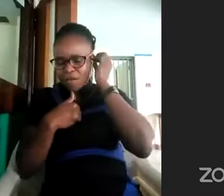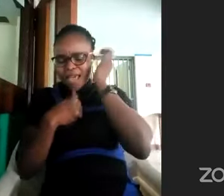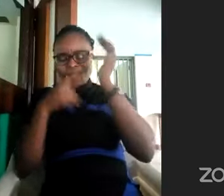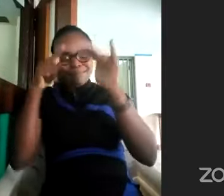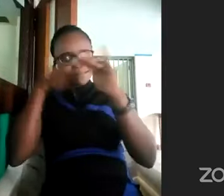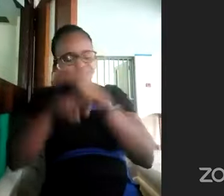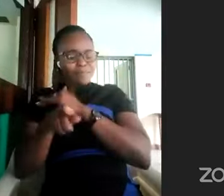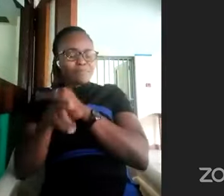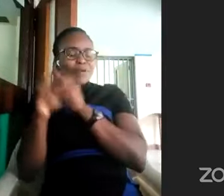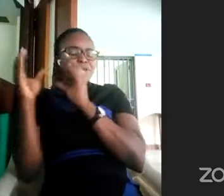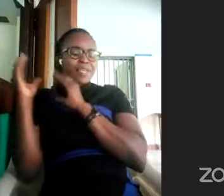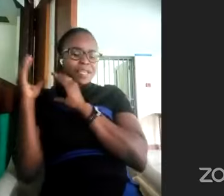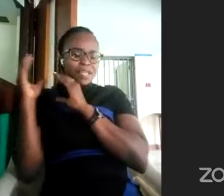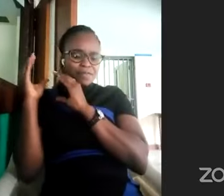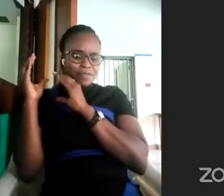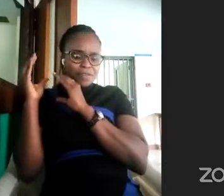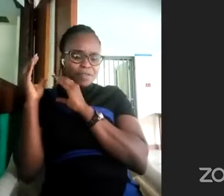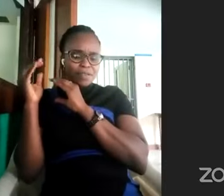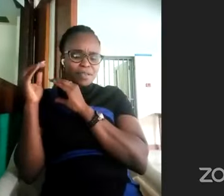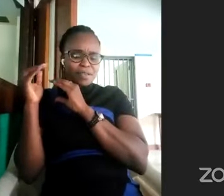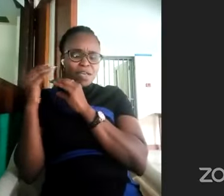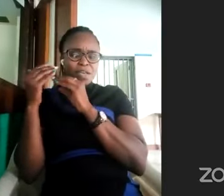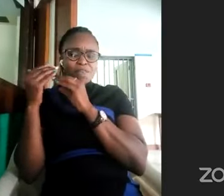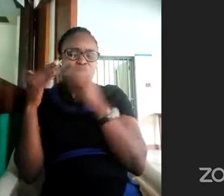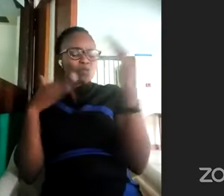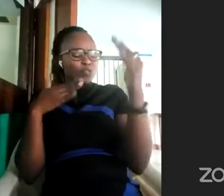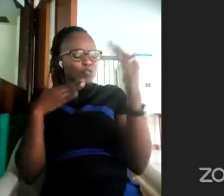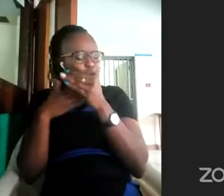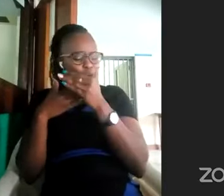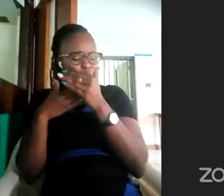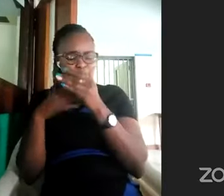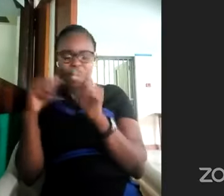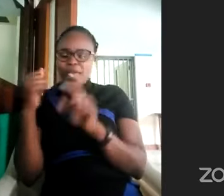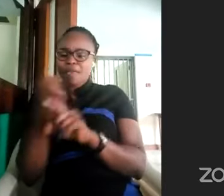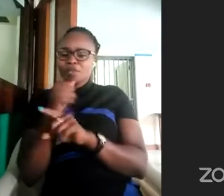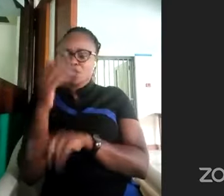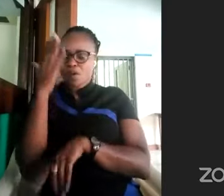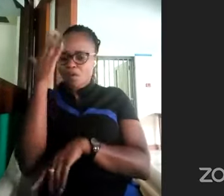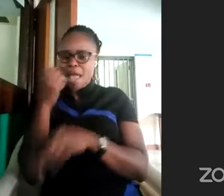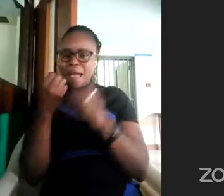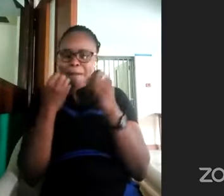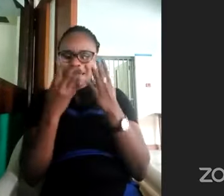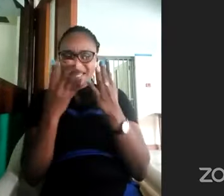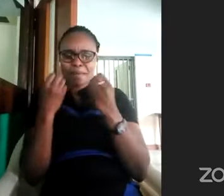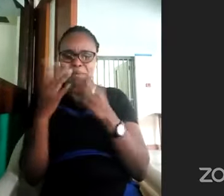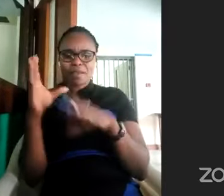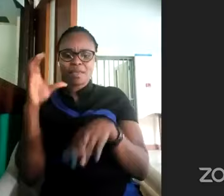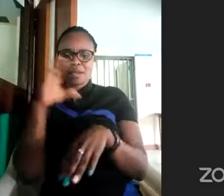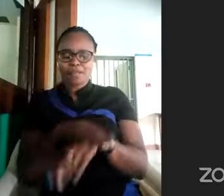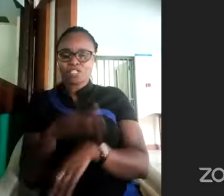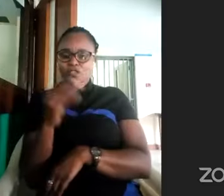Ufisadi hautaisha kwa sababu wengi wakipata hizo pesa wanafanya mambo yao badala